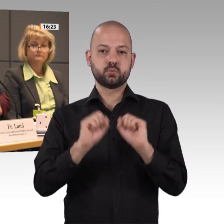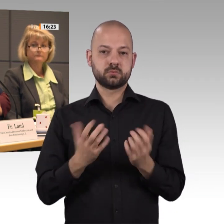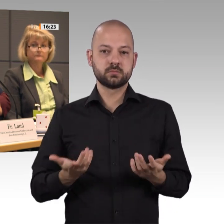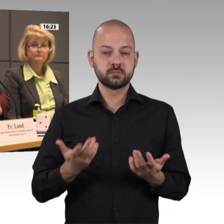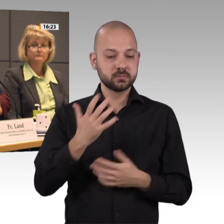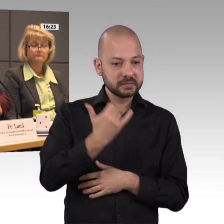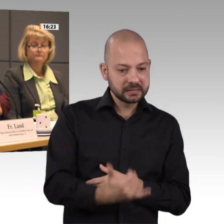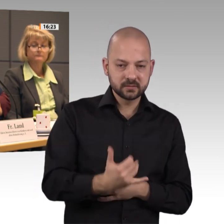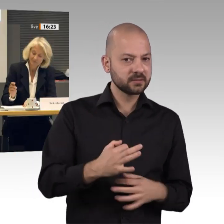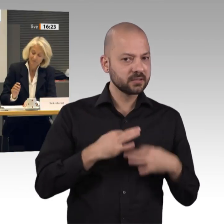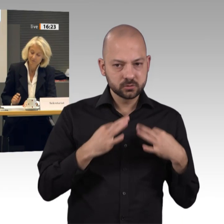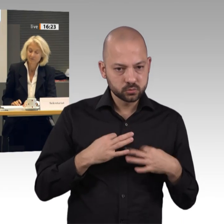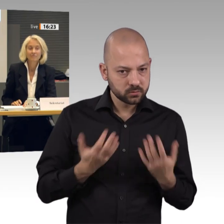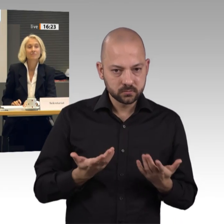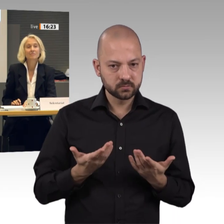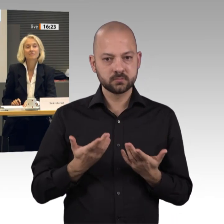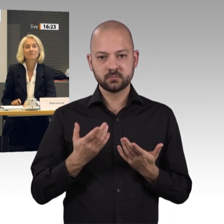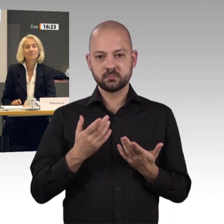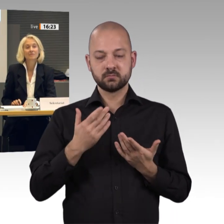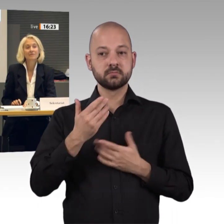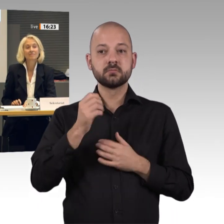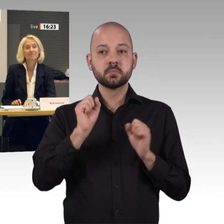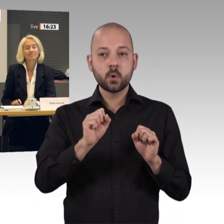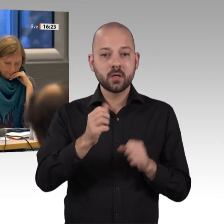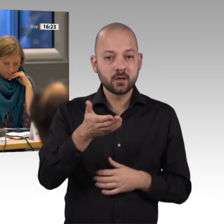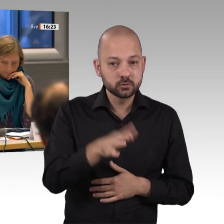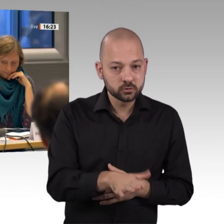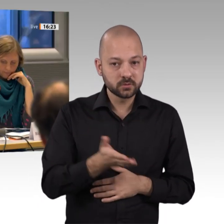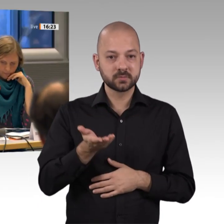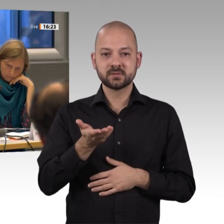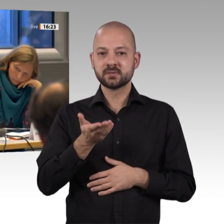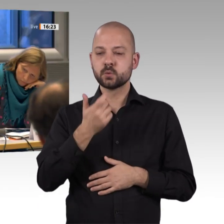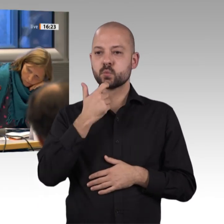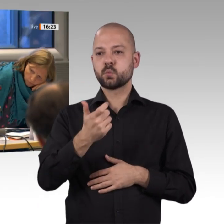als Bild. Dankeschön, Frau Land. Frau Rüffer.